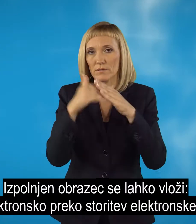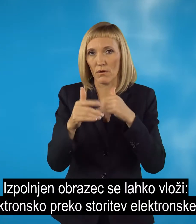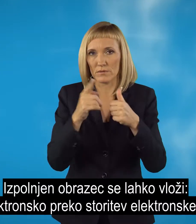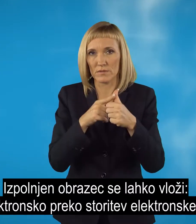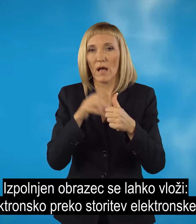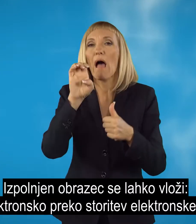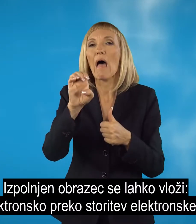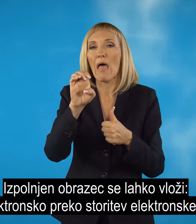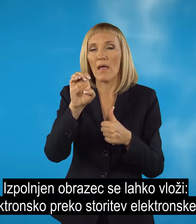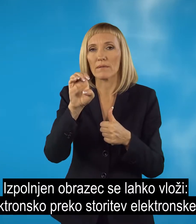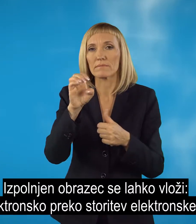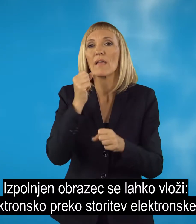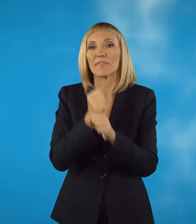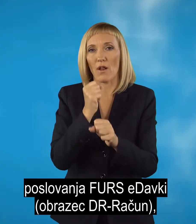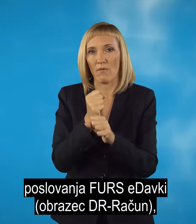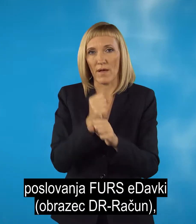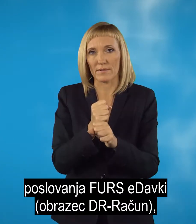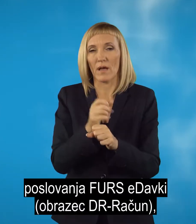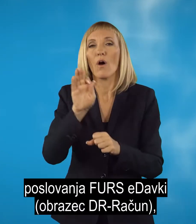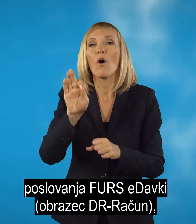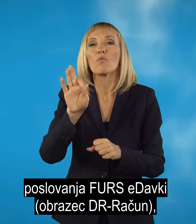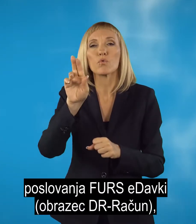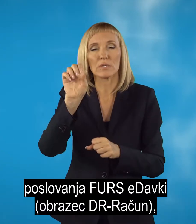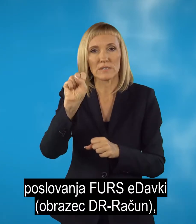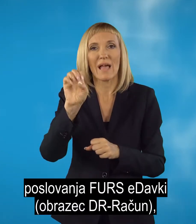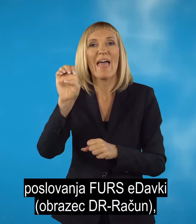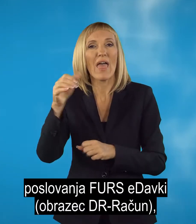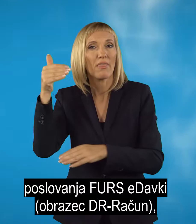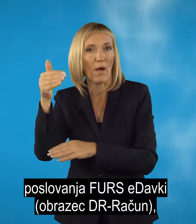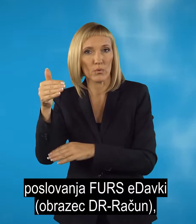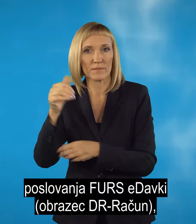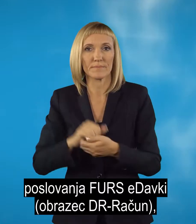elektronsko preko storitev elektronskega poslovanja FURS e-davki,